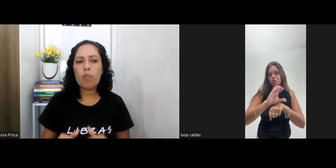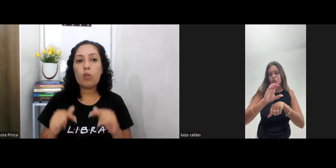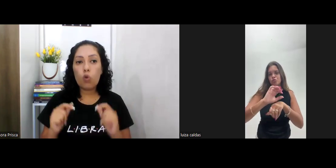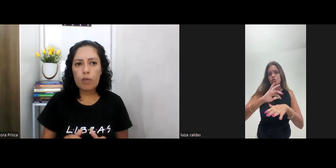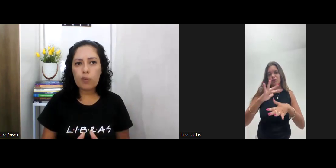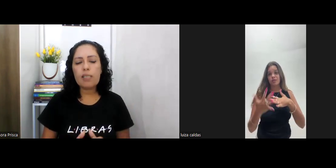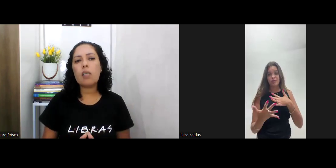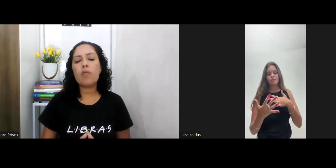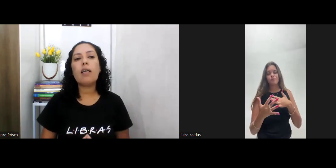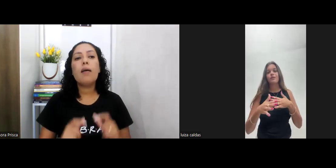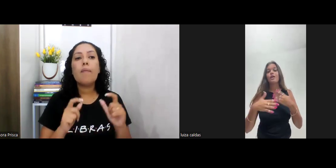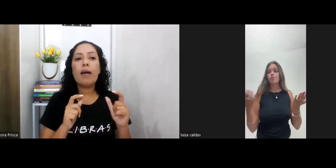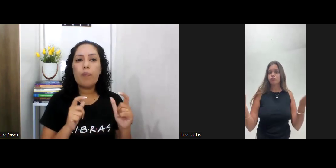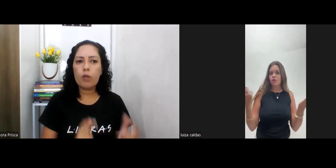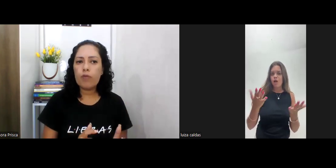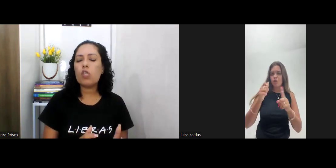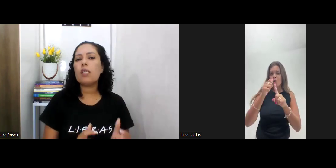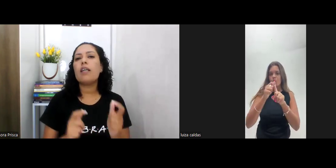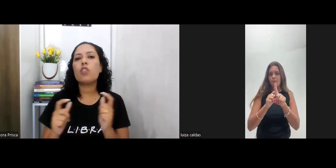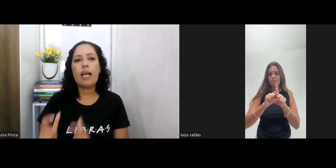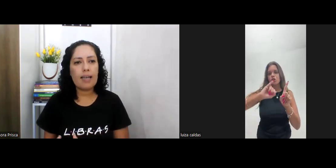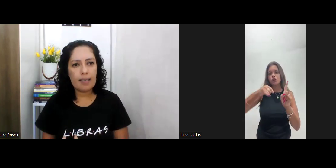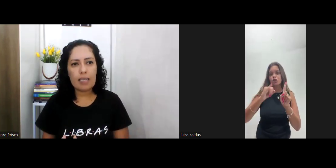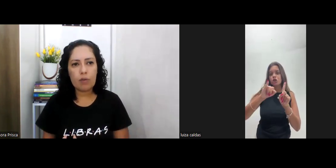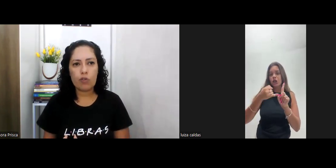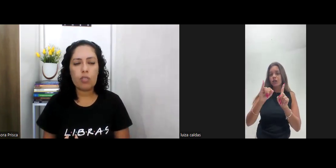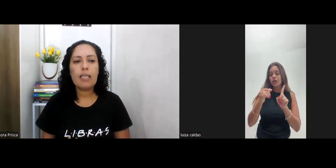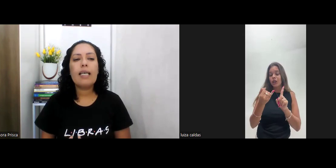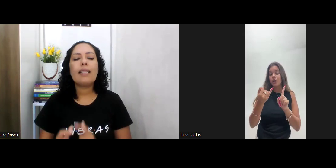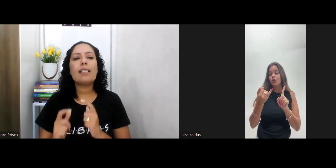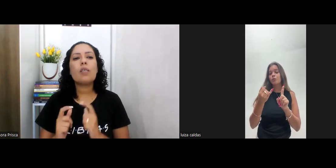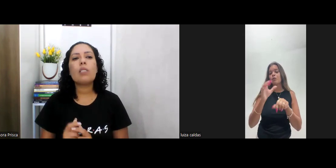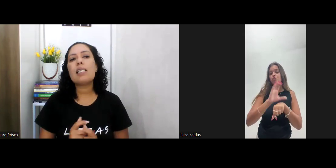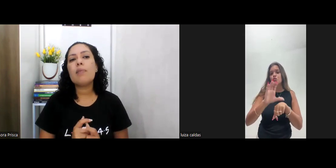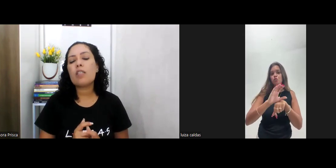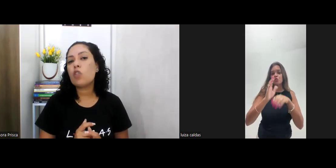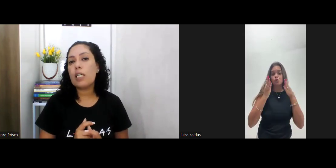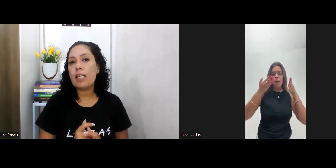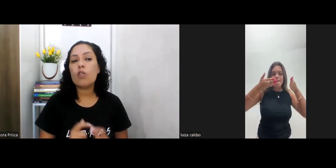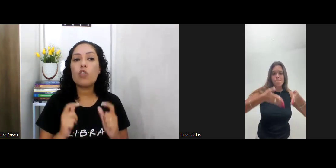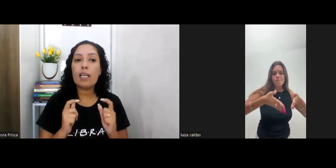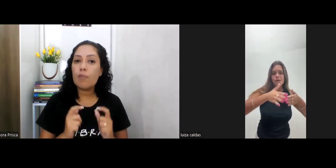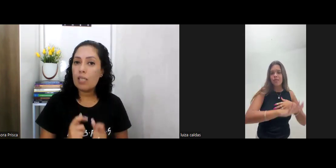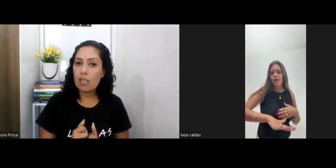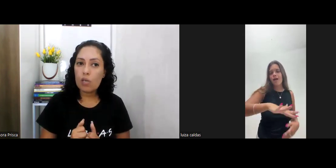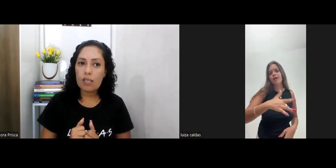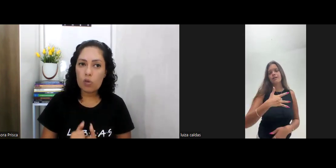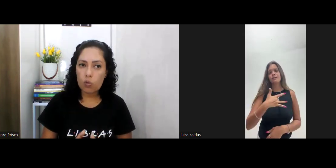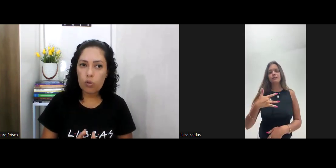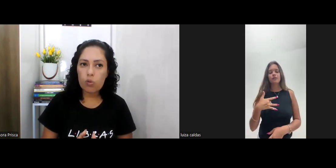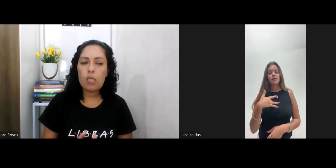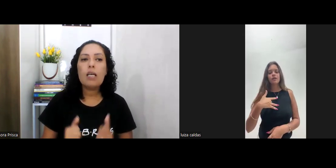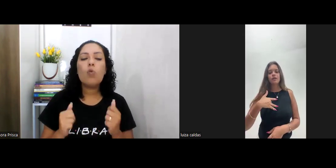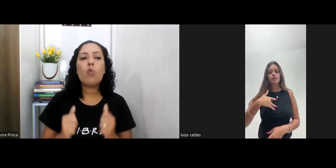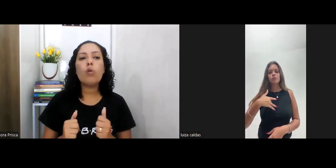um curso, uma turma específica para profissionais da área da saúde. Na segunda semana de janeiro, nós daremos início a